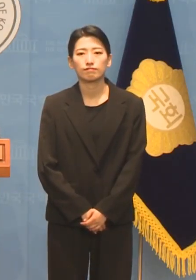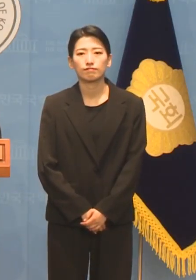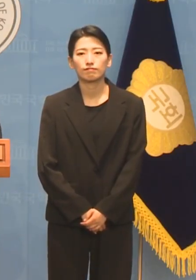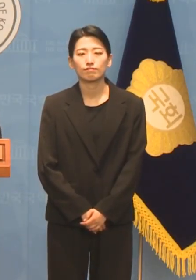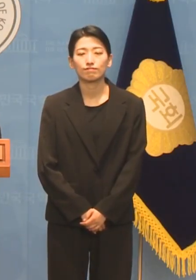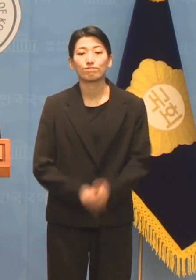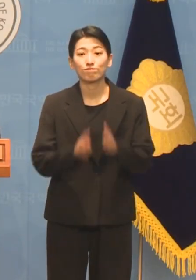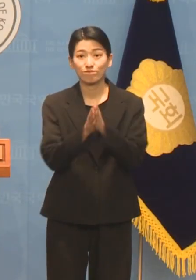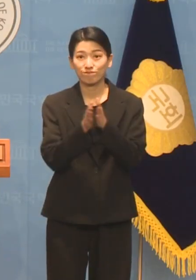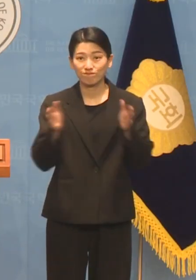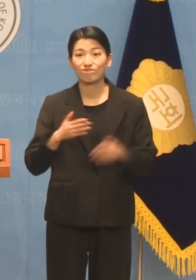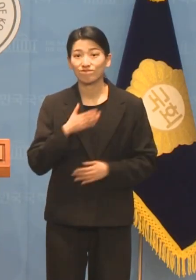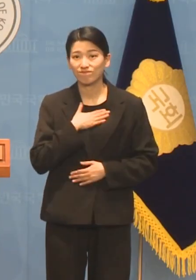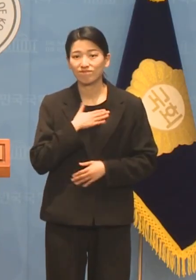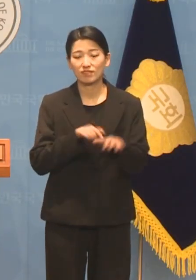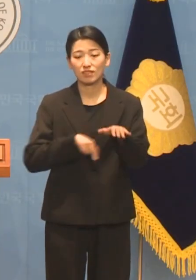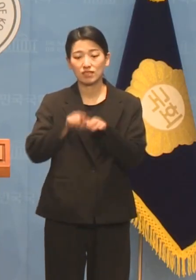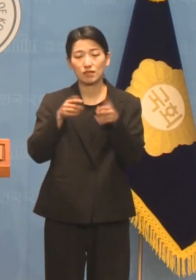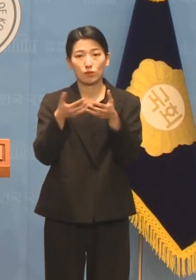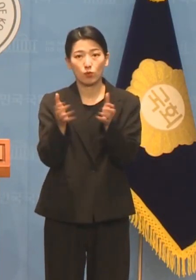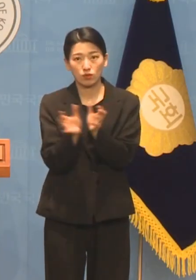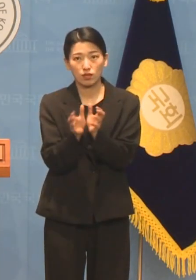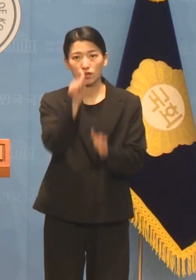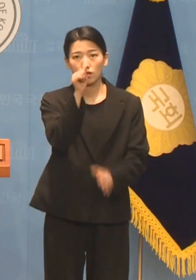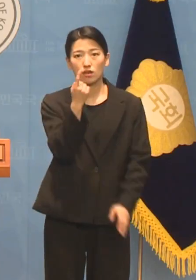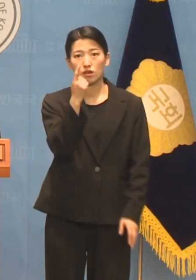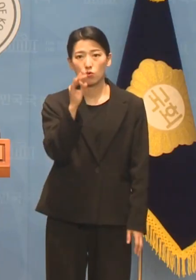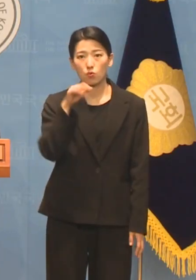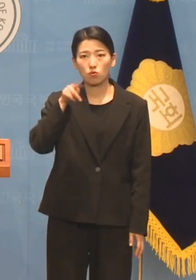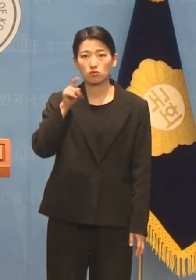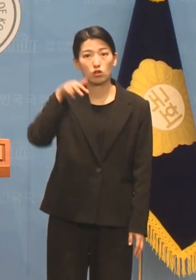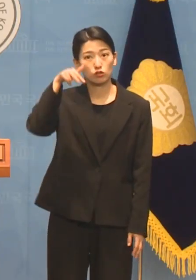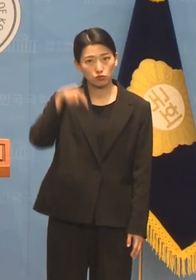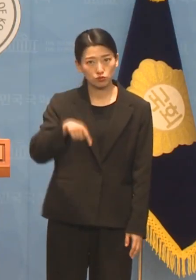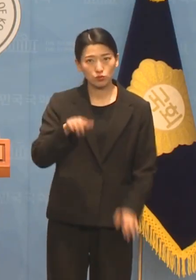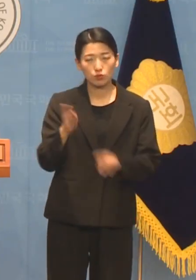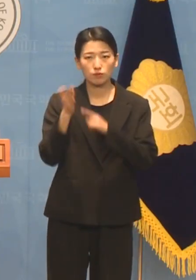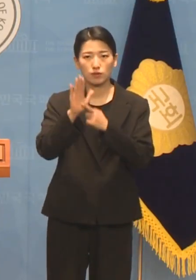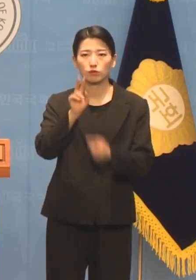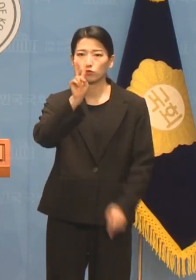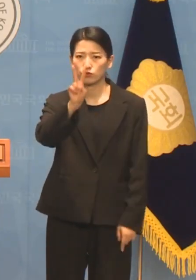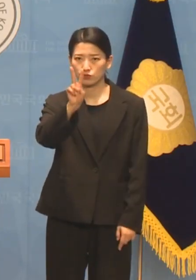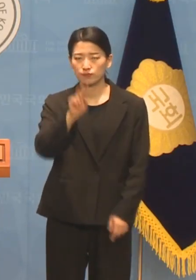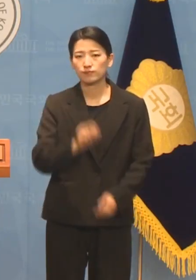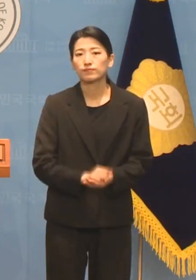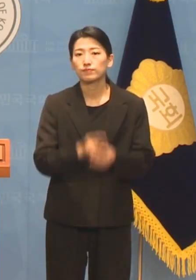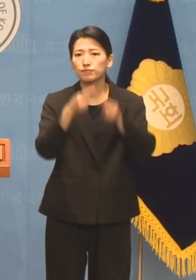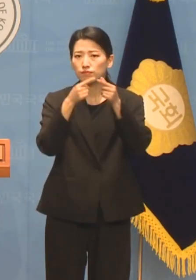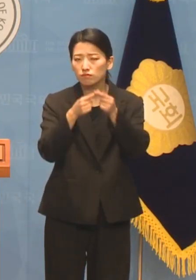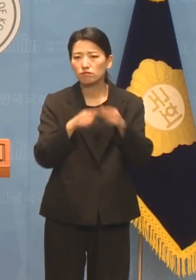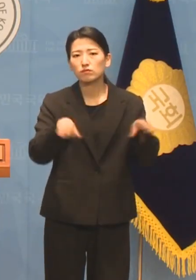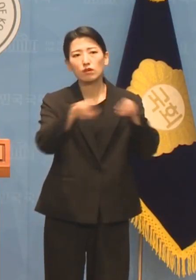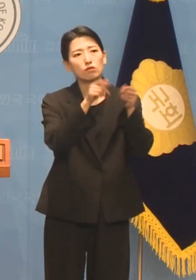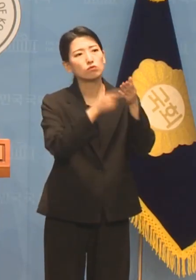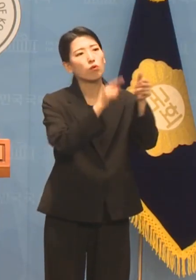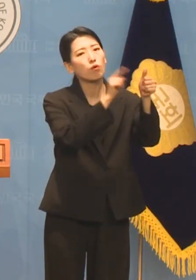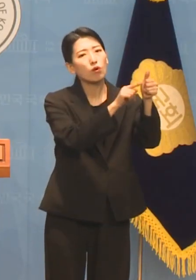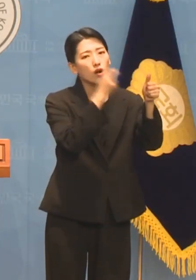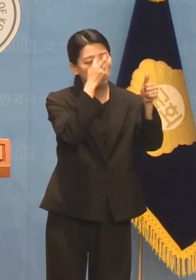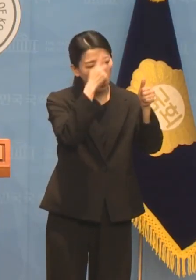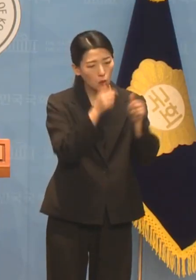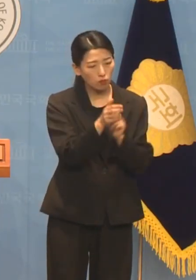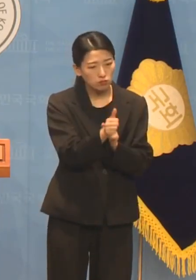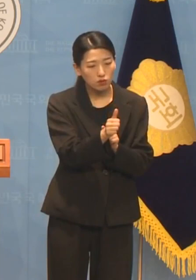예, 시작하겠습니다. 진보당 수석 대변인 홍성규입니다. 두 가지 말씀드리겠습니다. 한덕수 총리는 경호처의 내란 연장